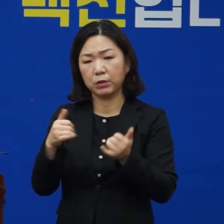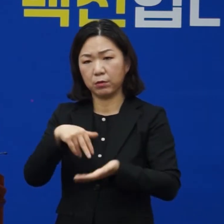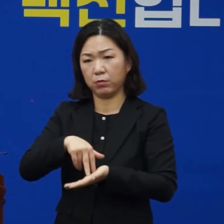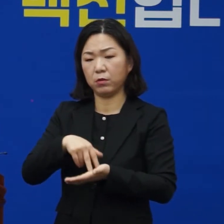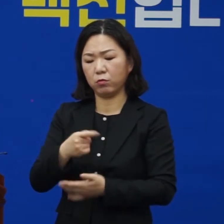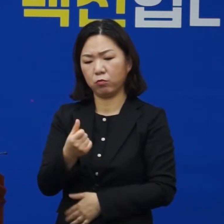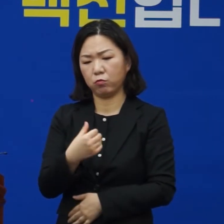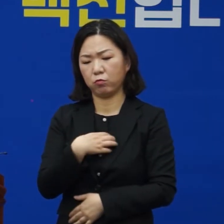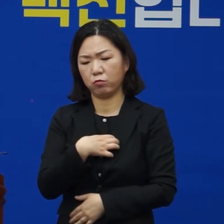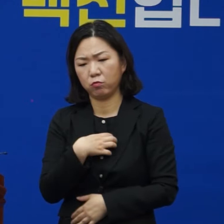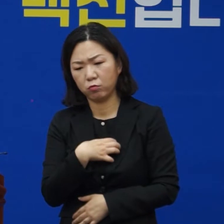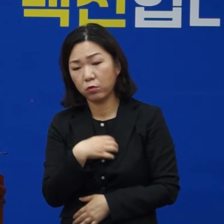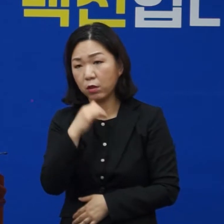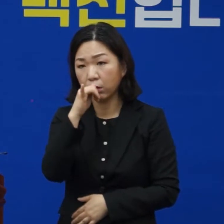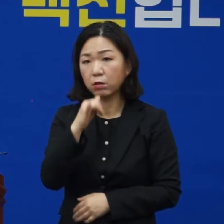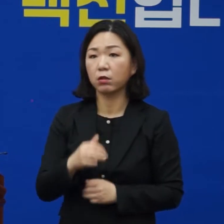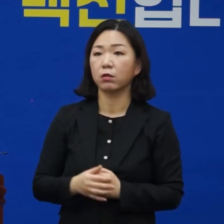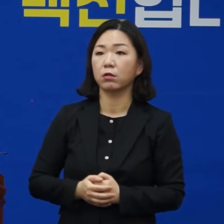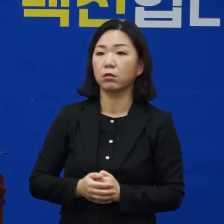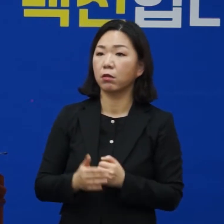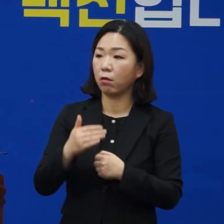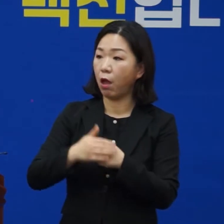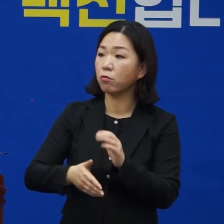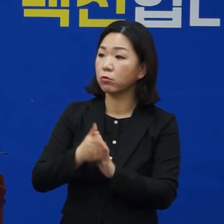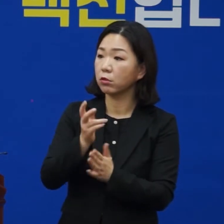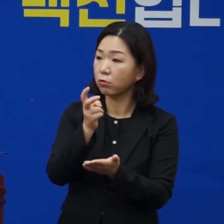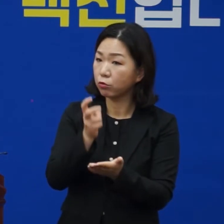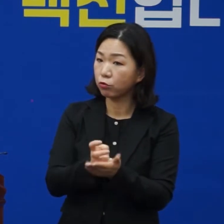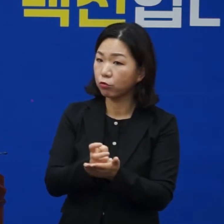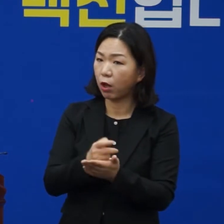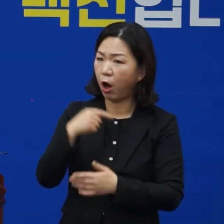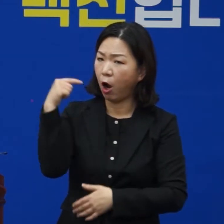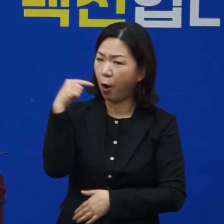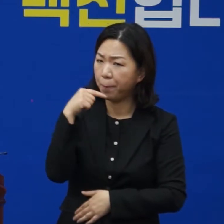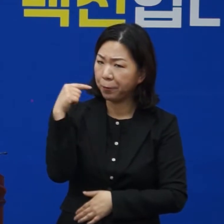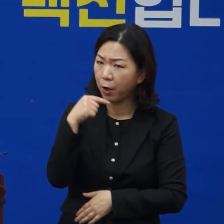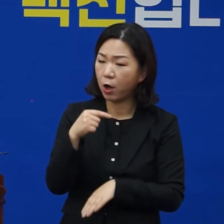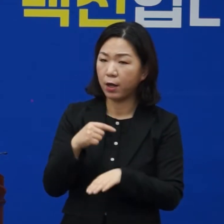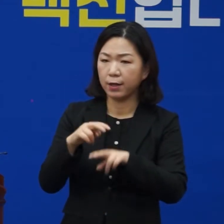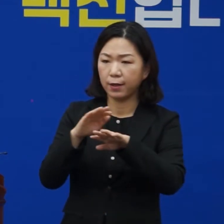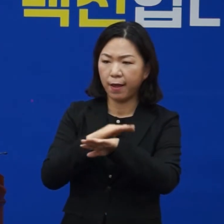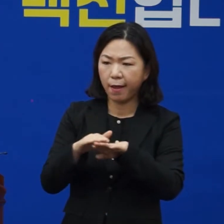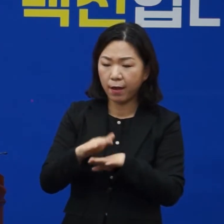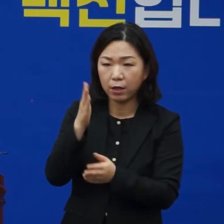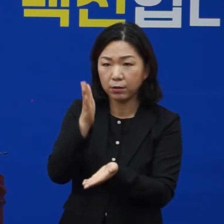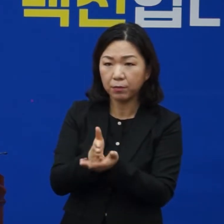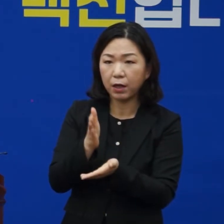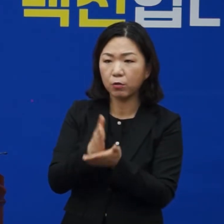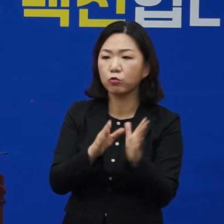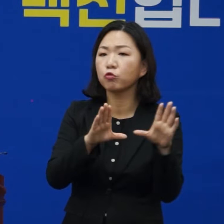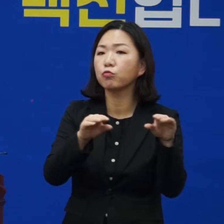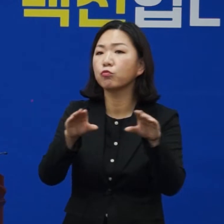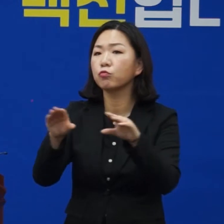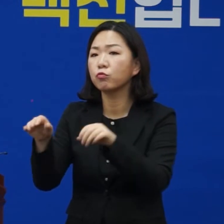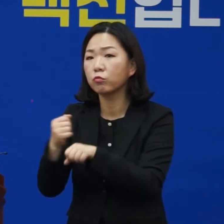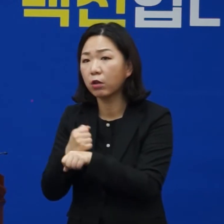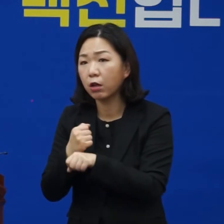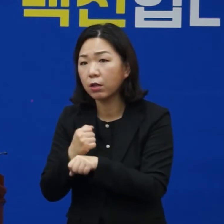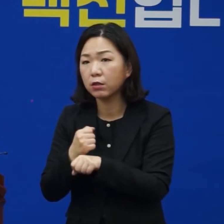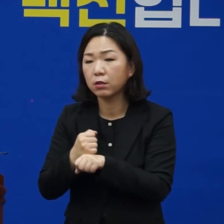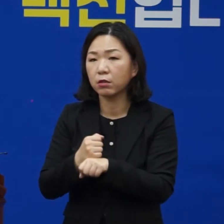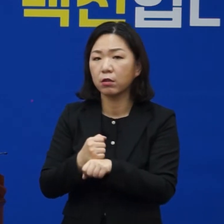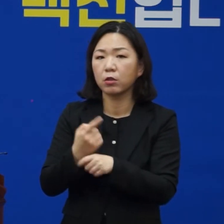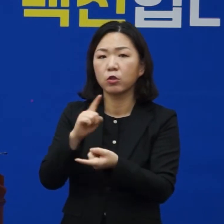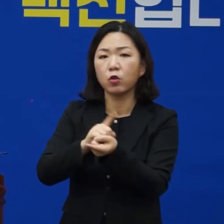때문에 교육식 어떤 규정이나 이런 걸 너무 엄격하게 해석하지 말고 좀 유연하게 대응해서 이런 부분을